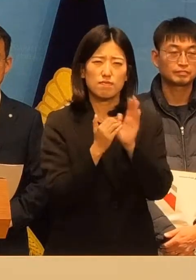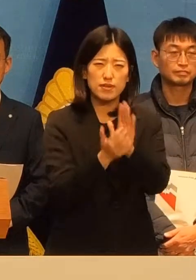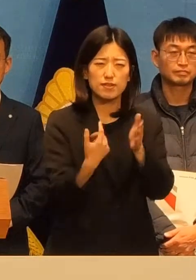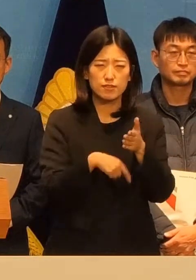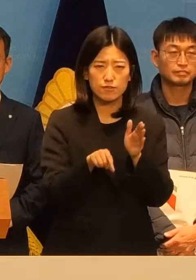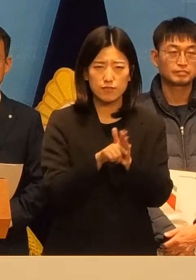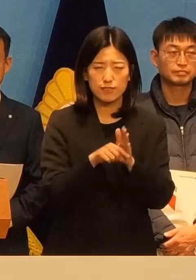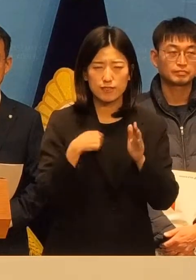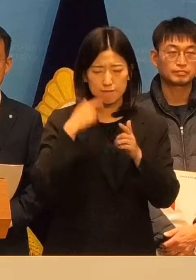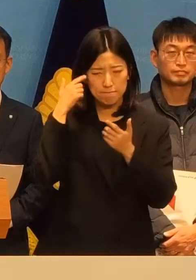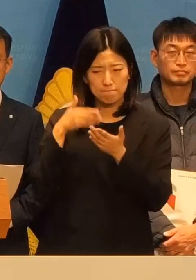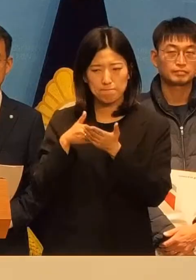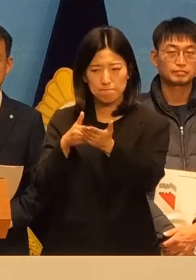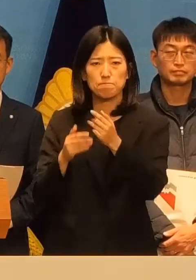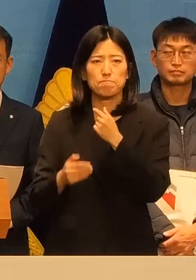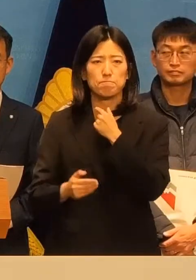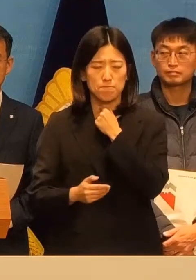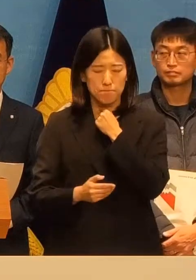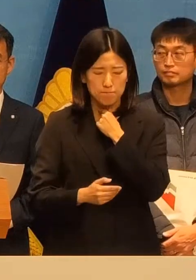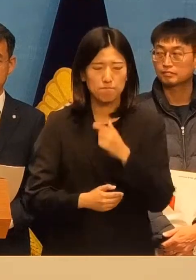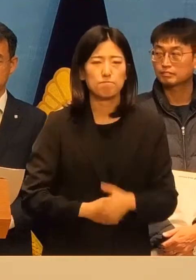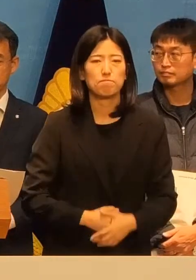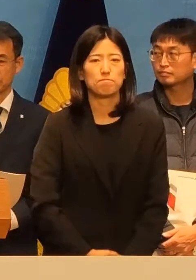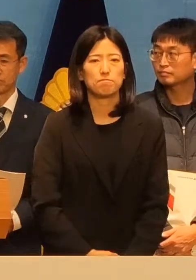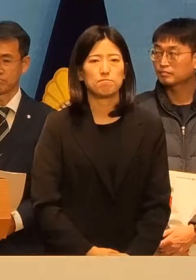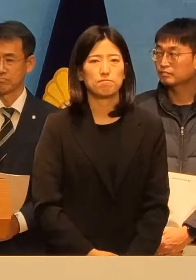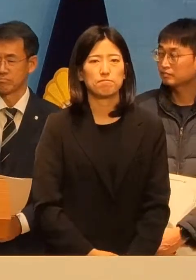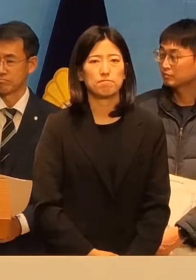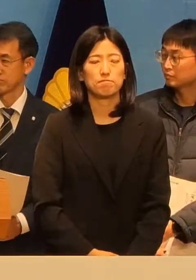끝까지 요청하겠습니다. 이상입니다.